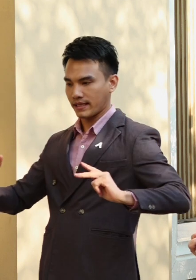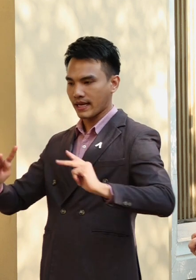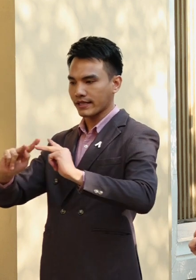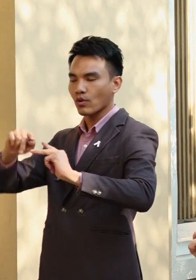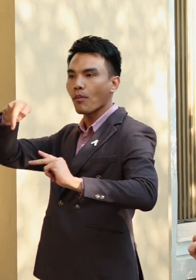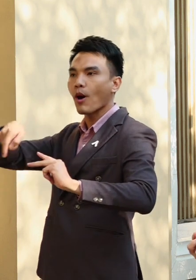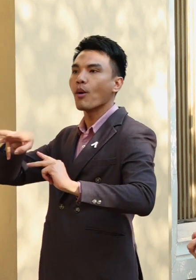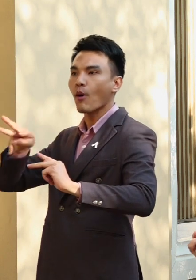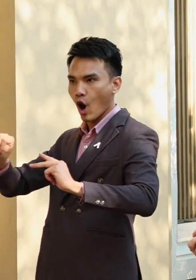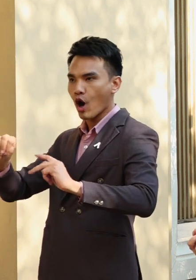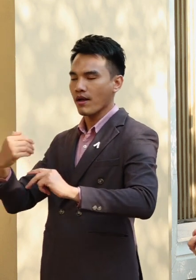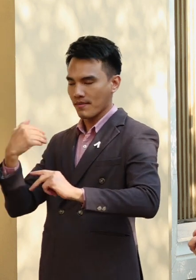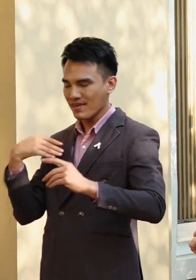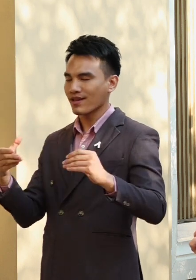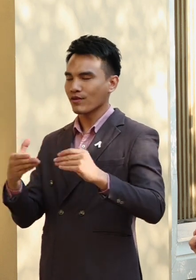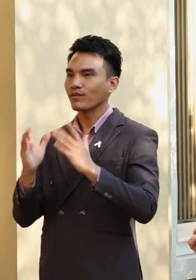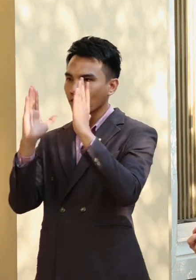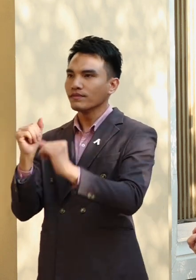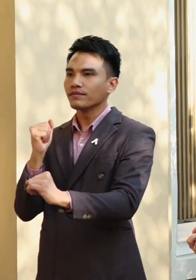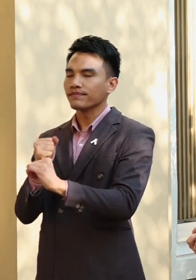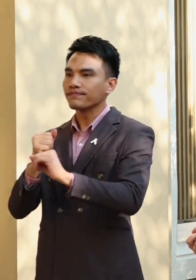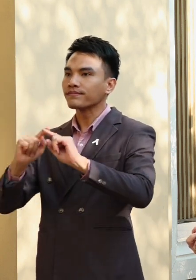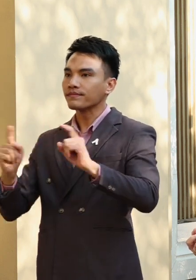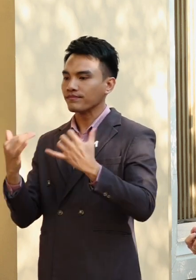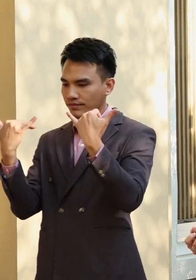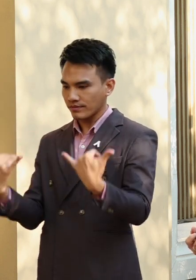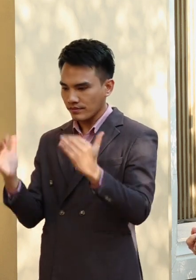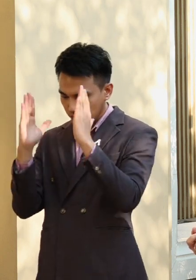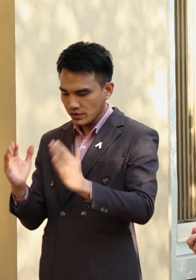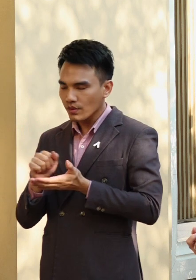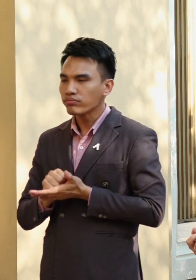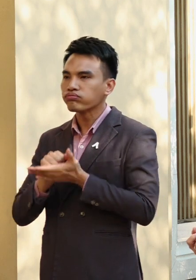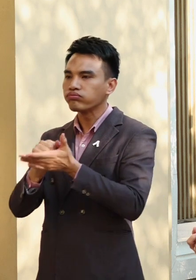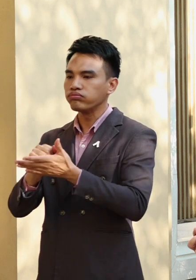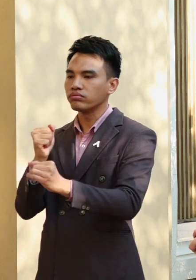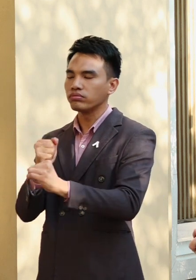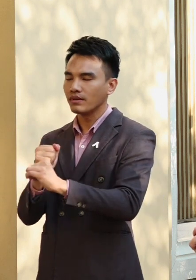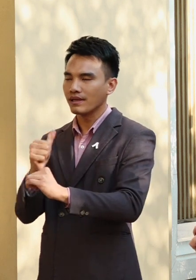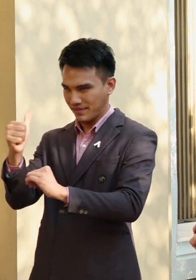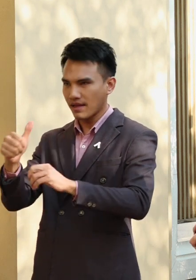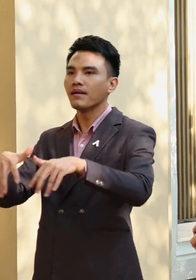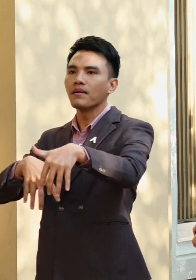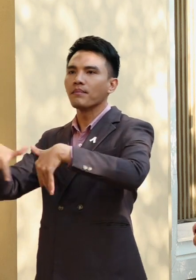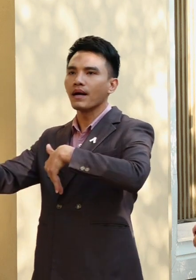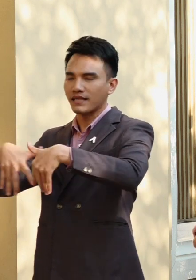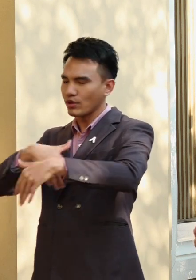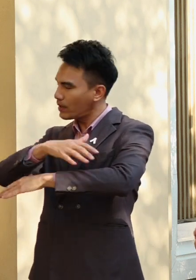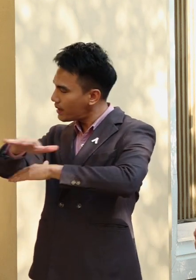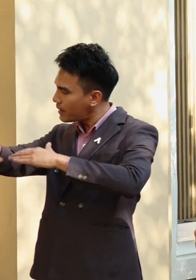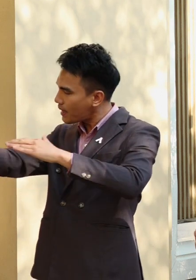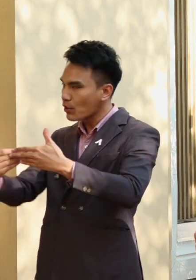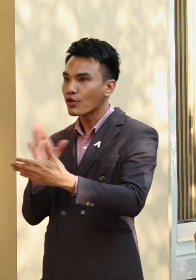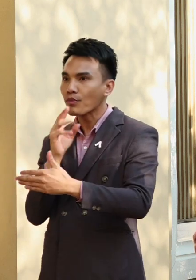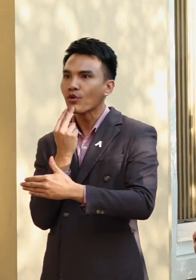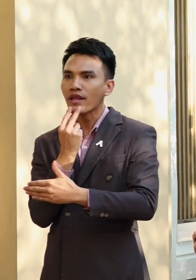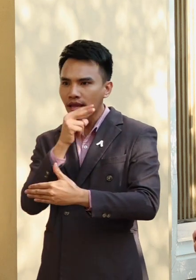ราก็มีอยู่ณจำนวนหนึ่งแต่ว่าคนที่จะช่วยเจ้าหน้าที่ได้มากก็คือพี่น้องประชาชนทุกคนนะครับพบเห็น